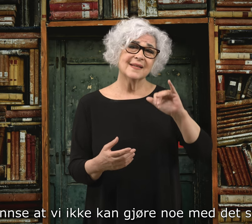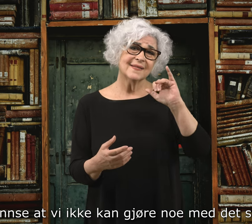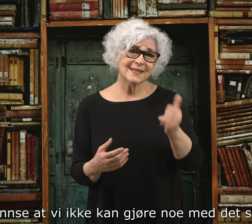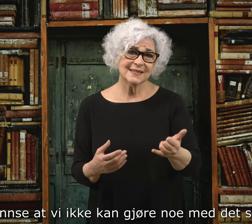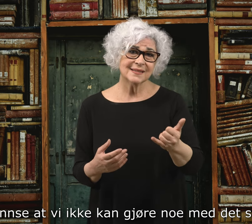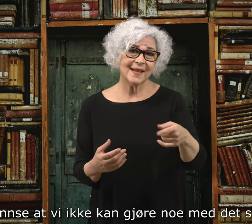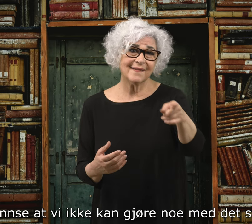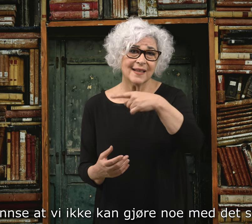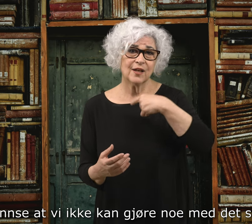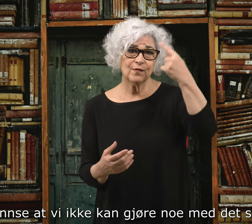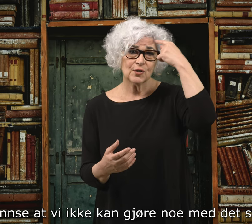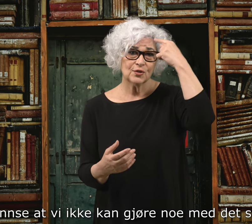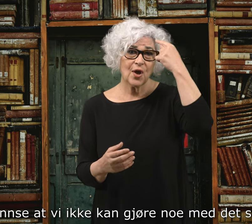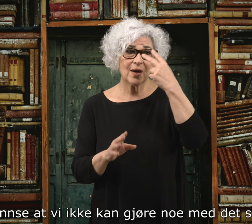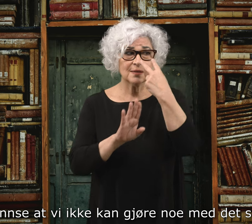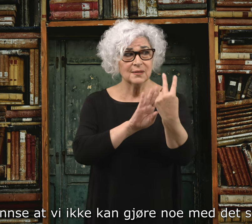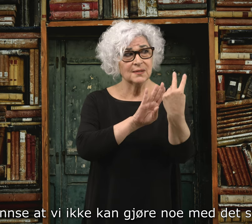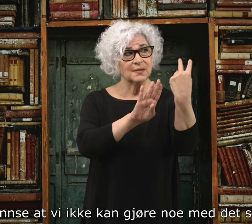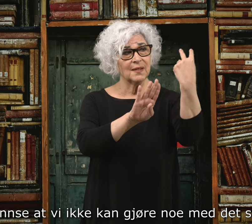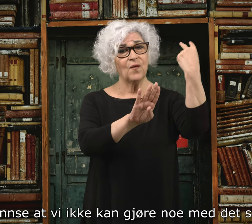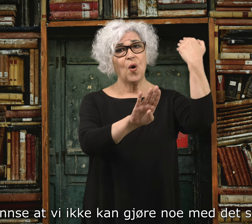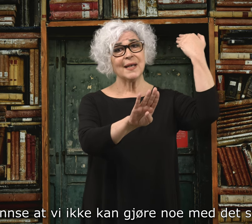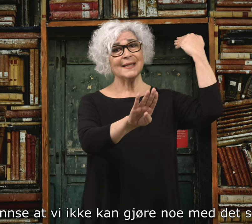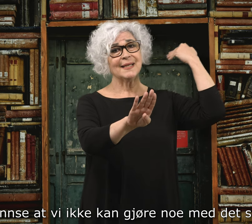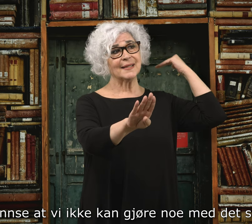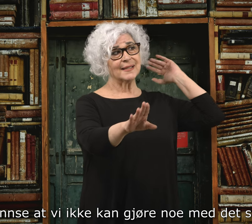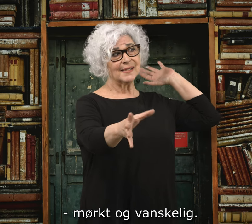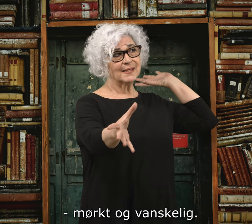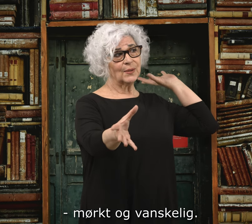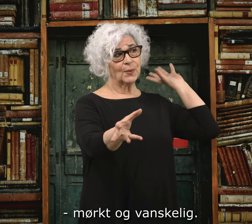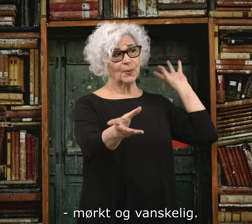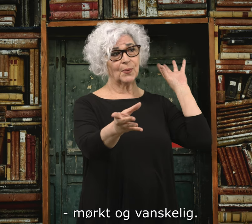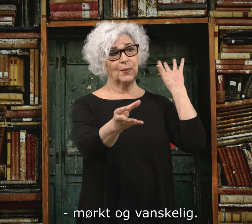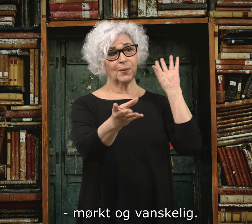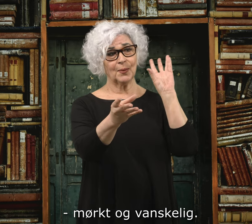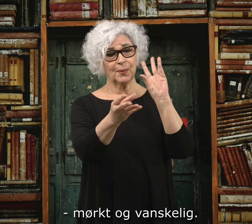Vi må innse at vi kan ikke gjøre noe med det som var mørkt og vanskelig.